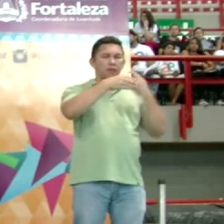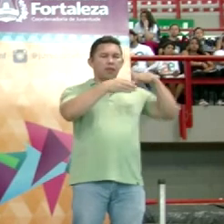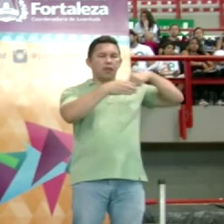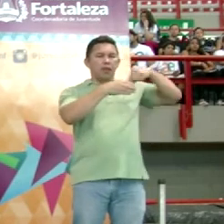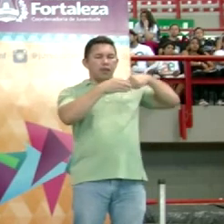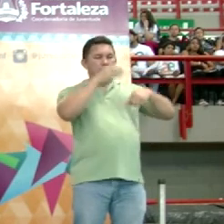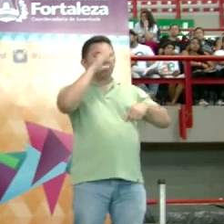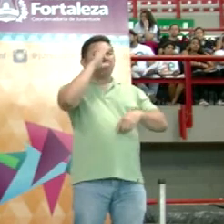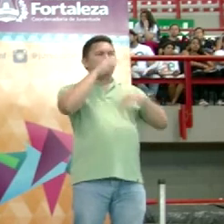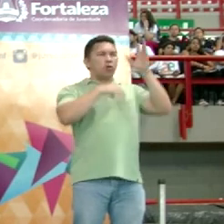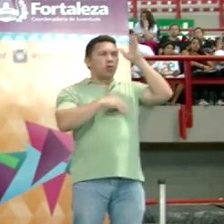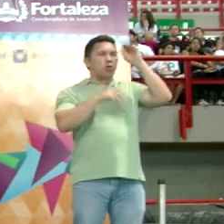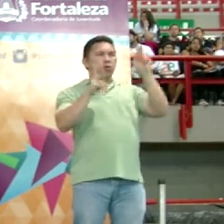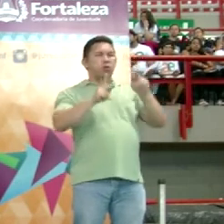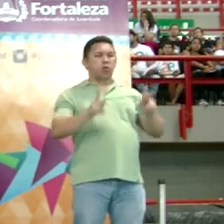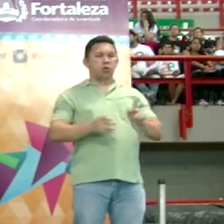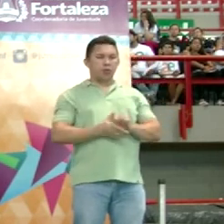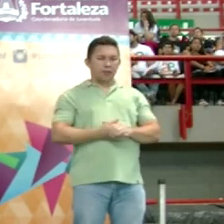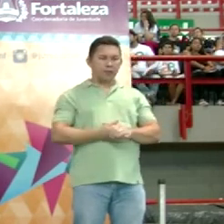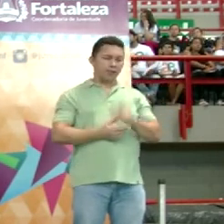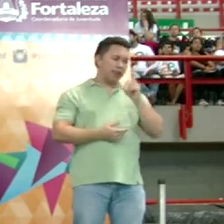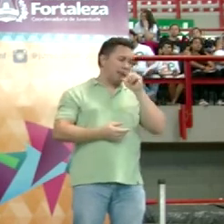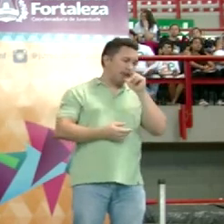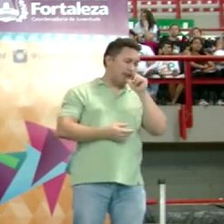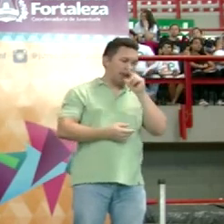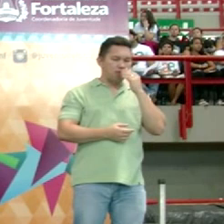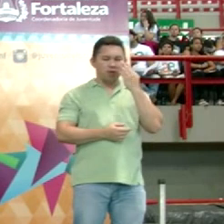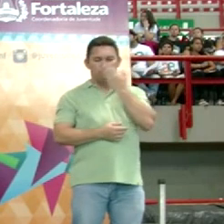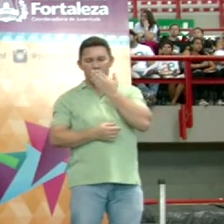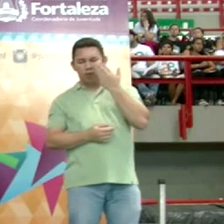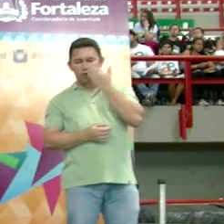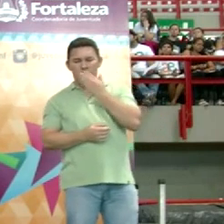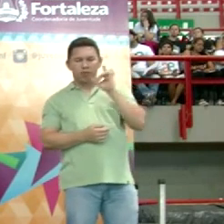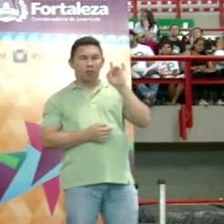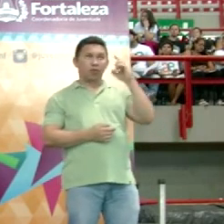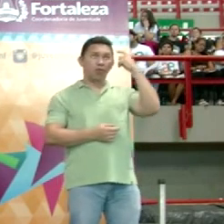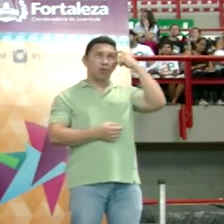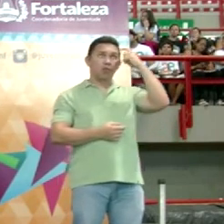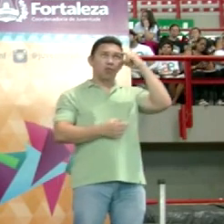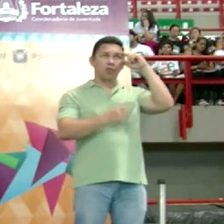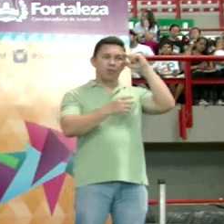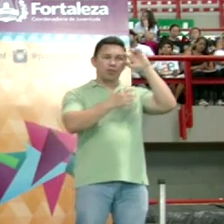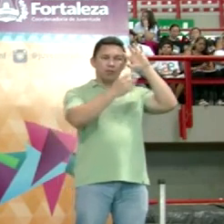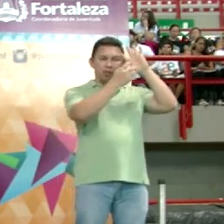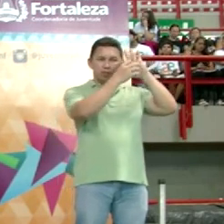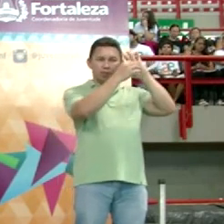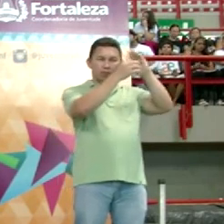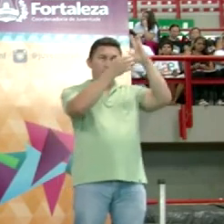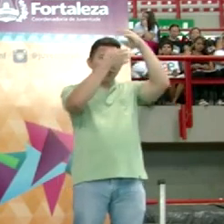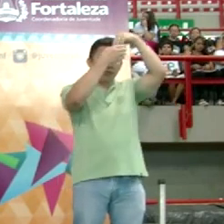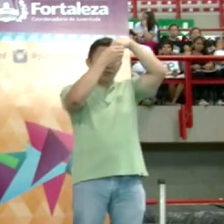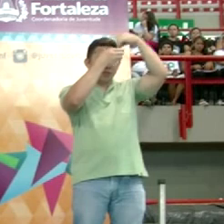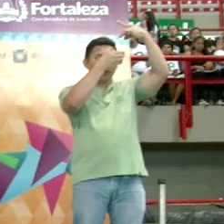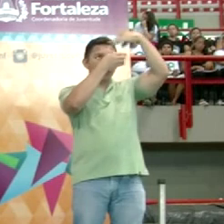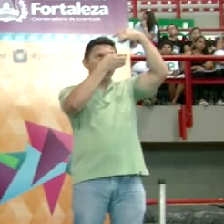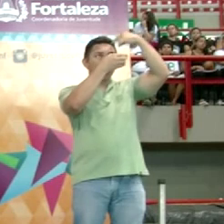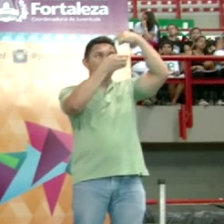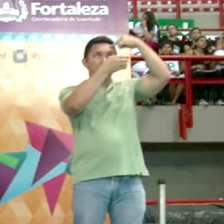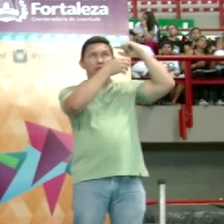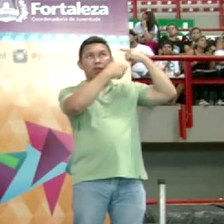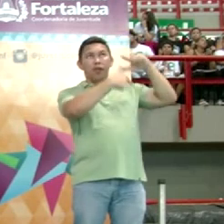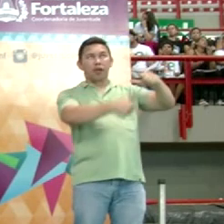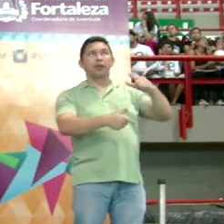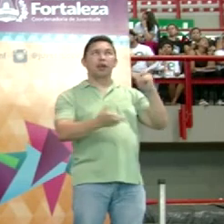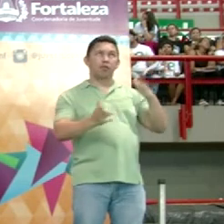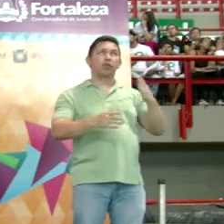hora da prova. Vale de nada, né? Esse negócio de tomar água com açúcar, né? Só, né? Efeito placebo que a gente chama, né? O cara só pensa que dá certo,